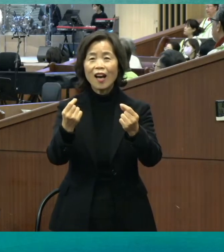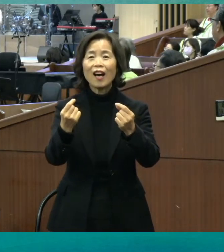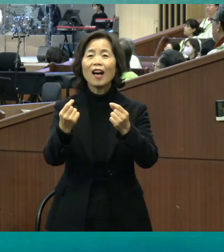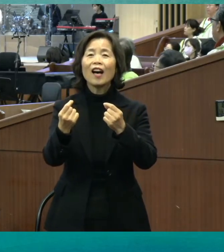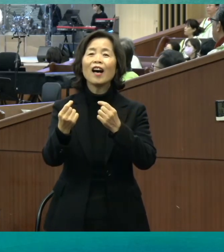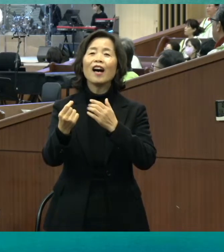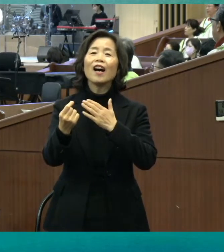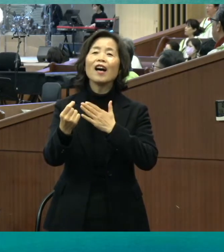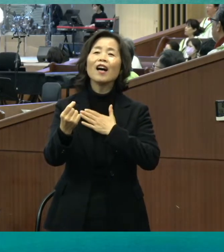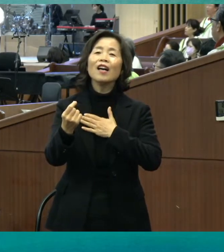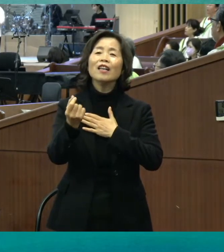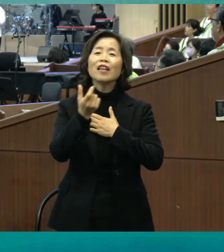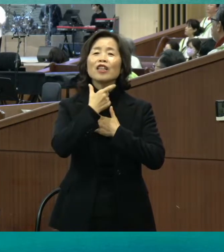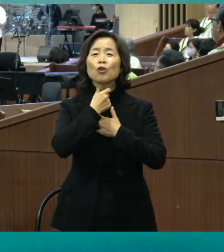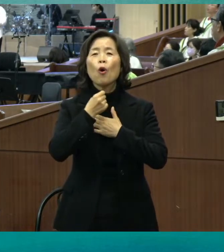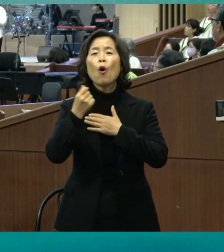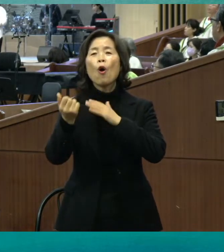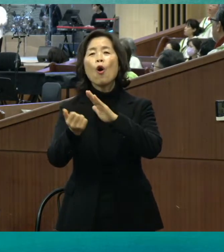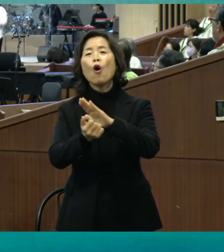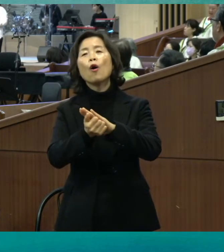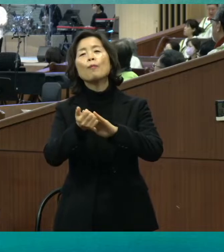소망이 되며 내